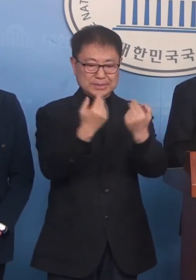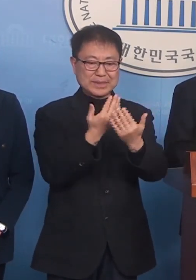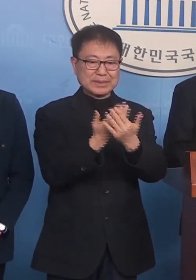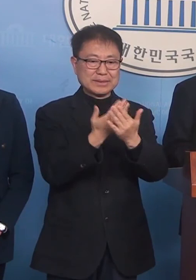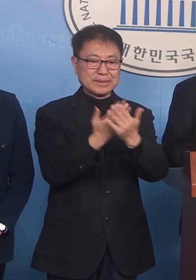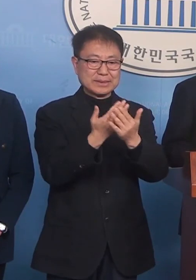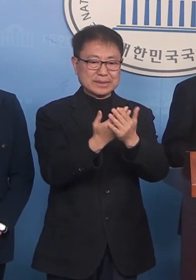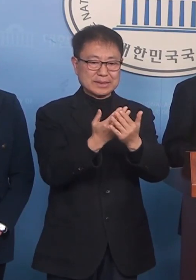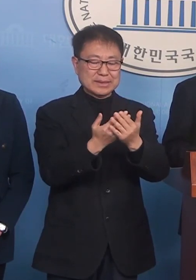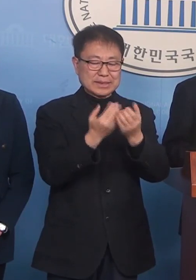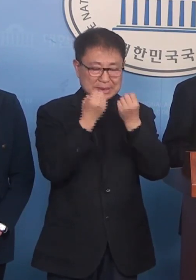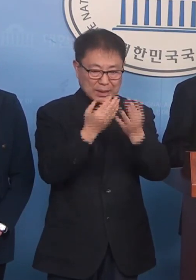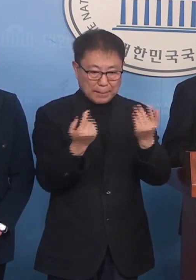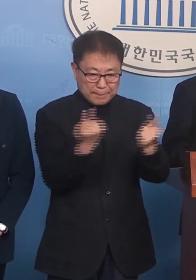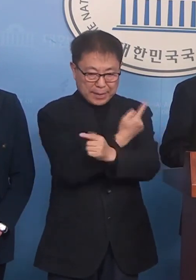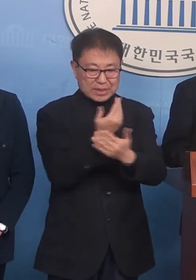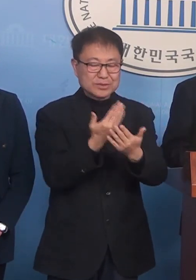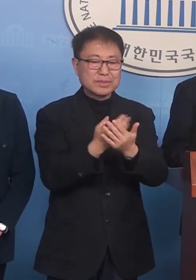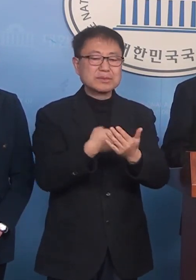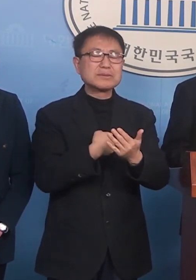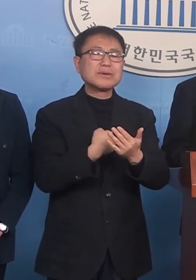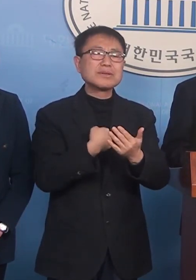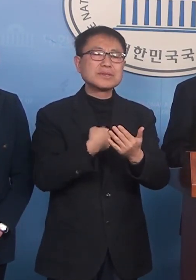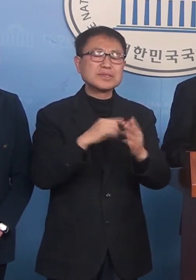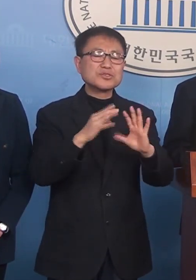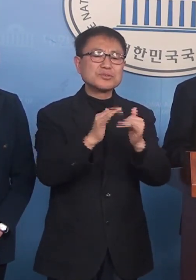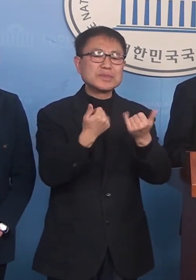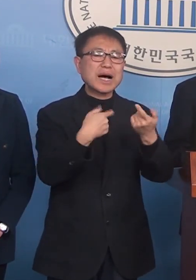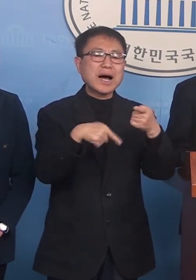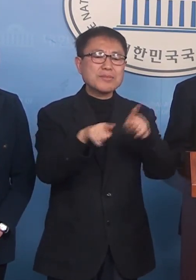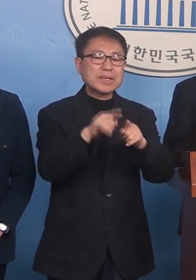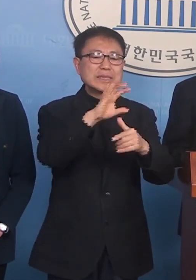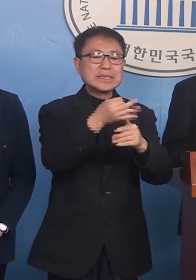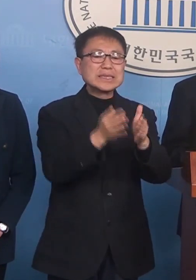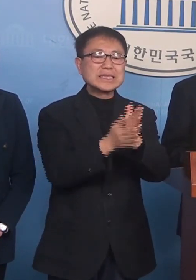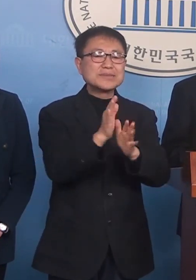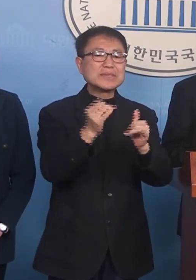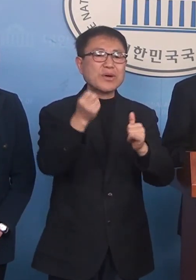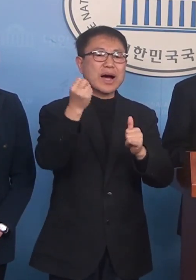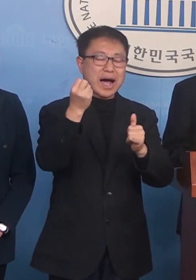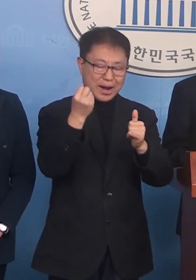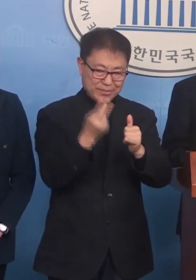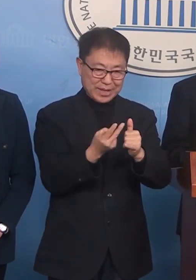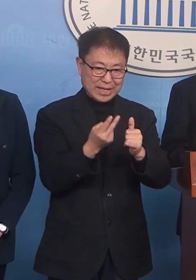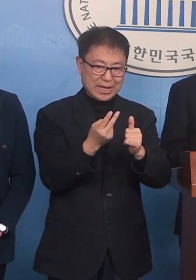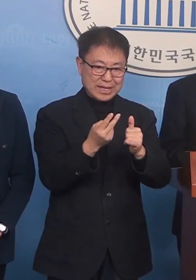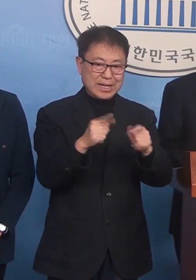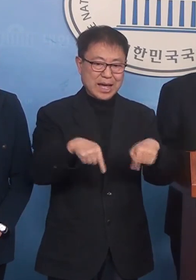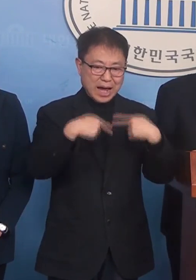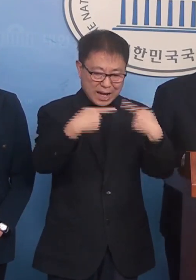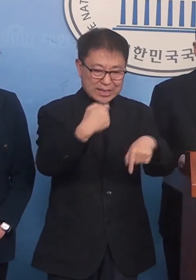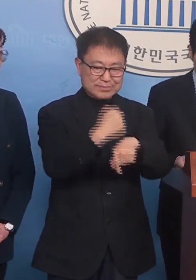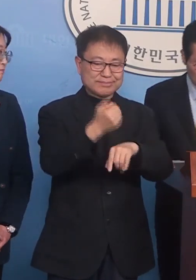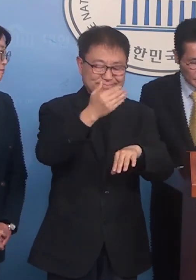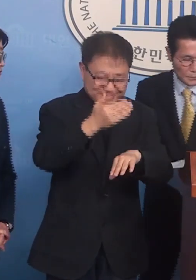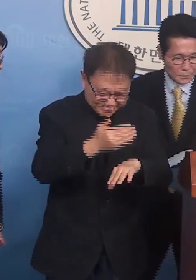판을 갈아 주십시오. 저희들이 국민과 함께, 안양 시민과 함께 하겠습니다. 감사합니다.